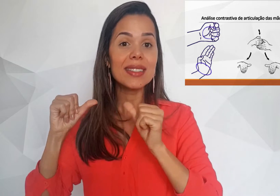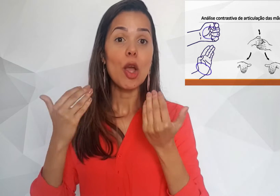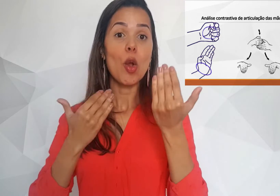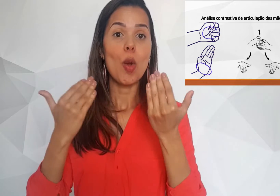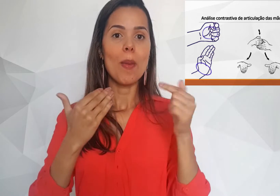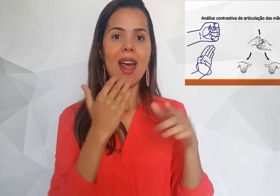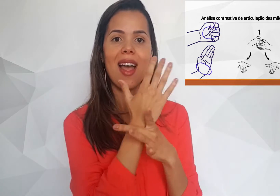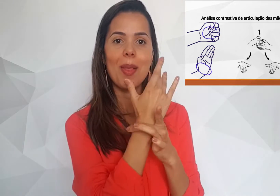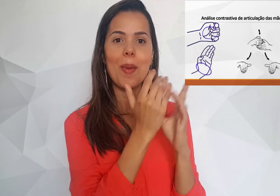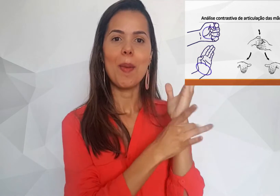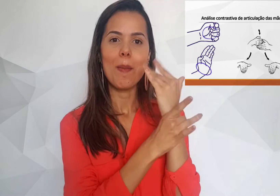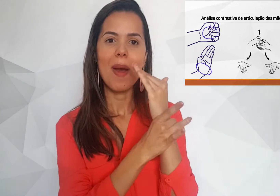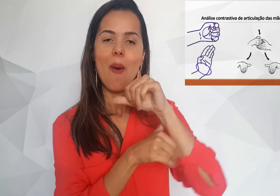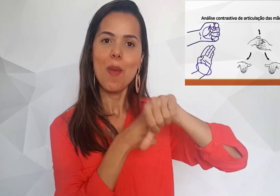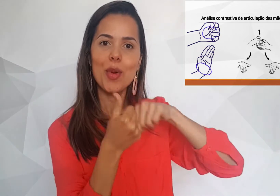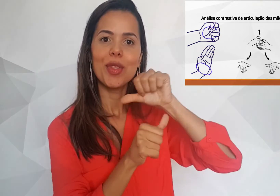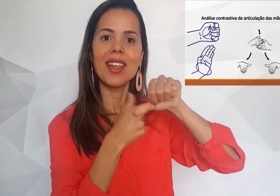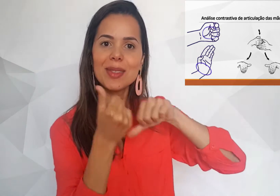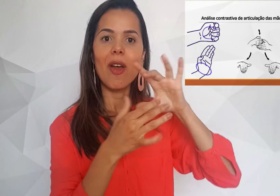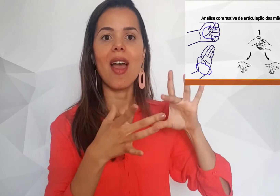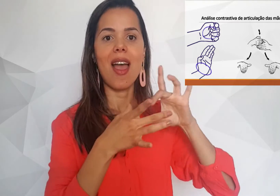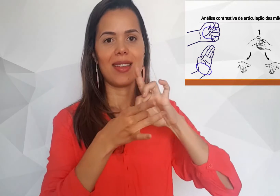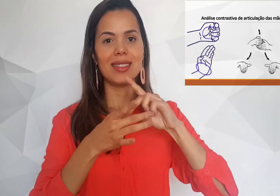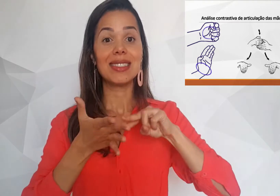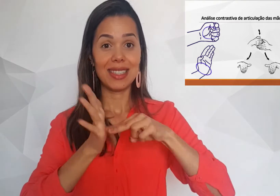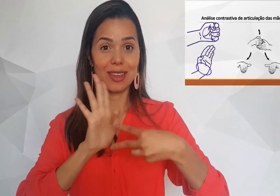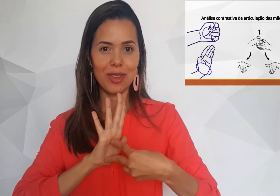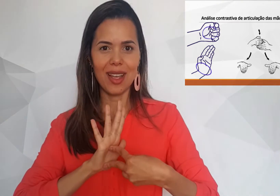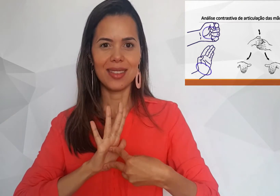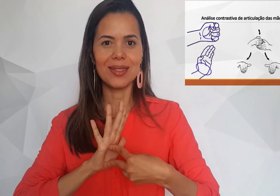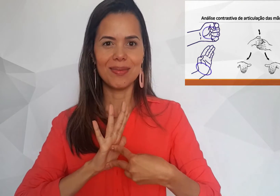forma de mão, no movimento da mão, estavam ocasionando mudança, inclusive de